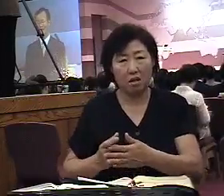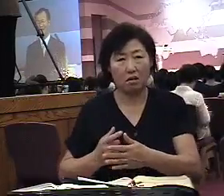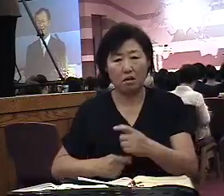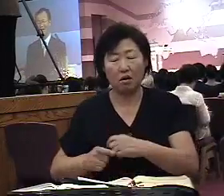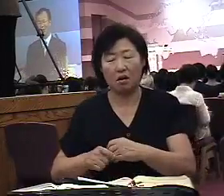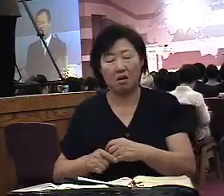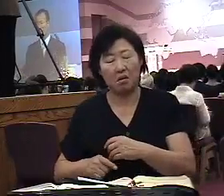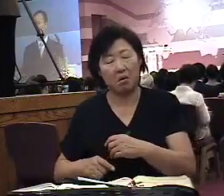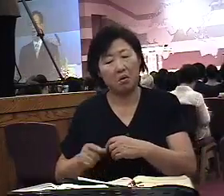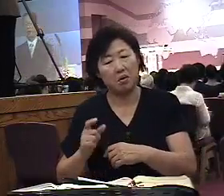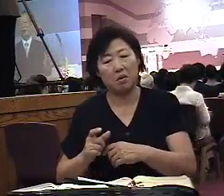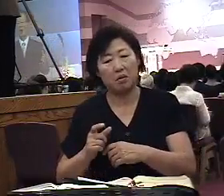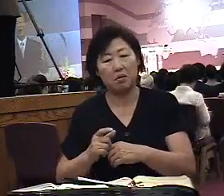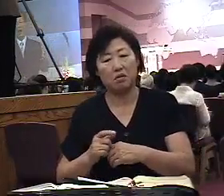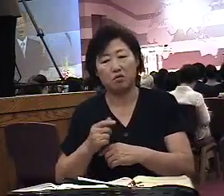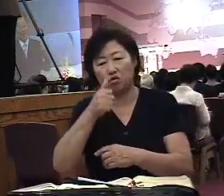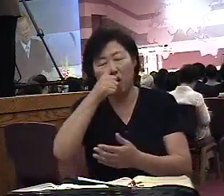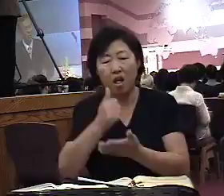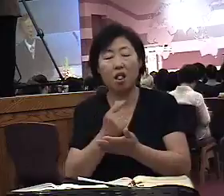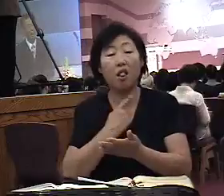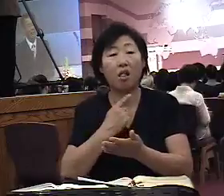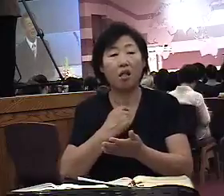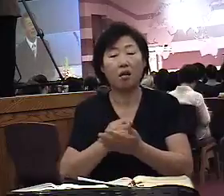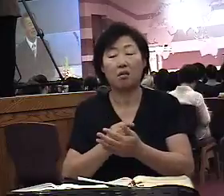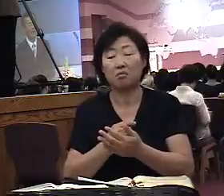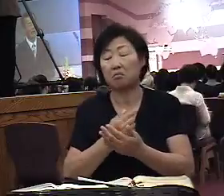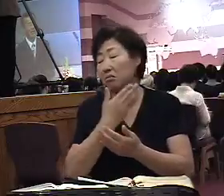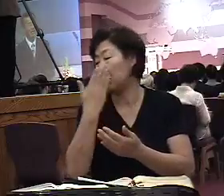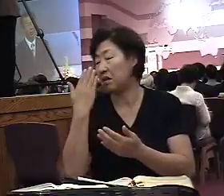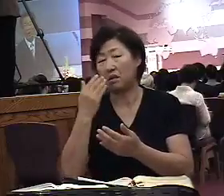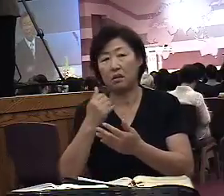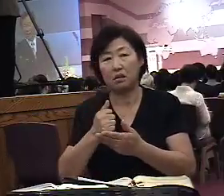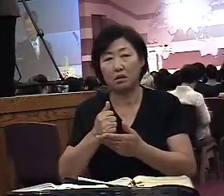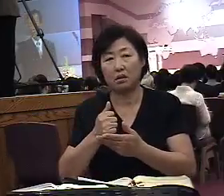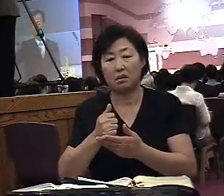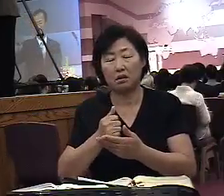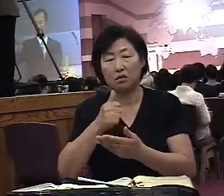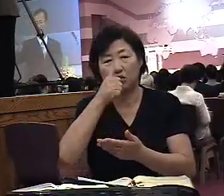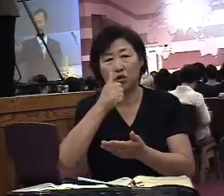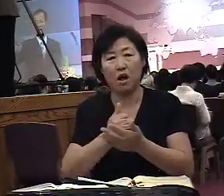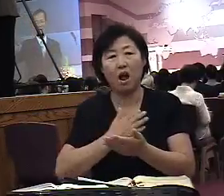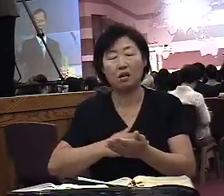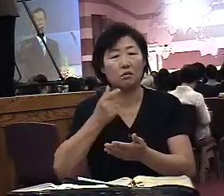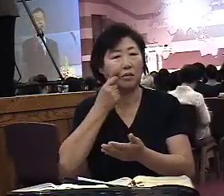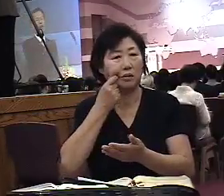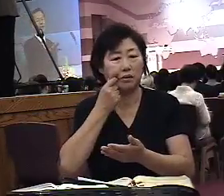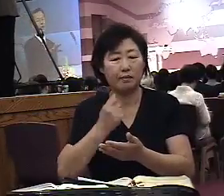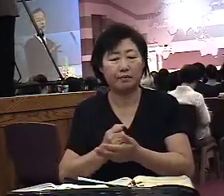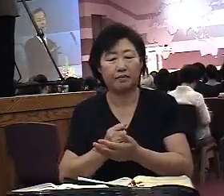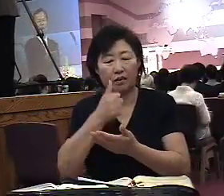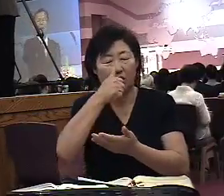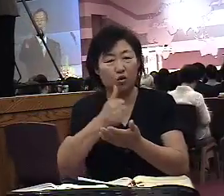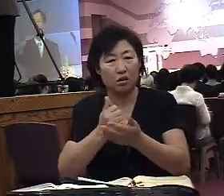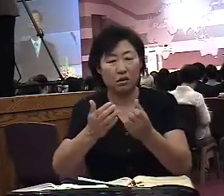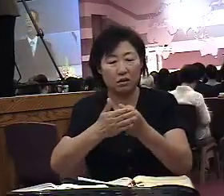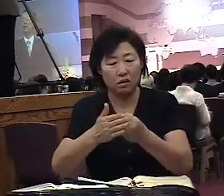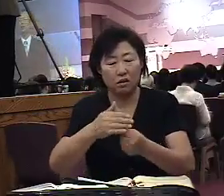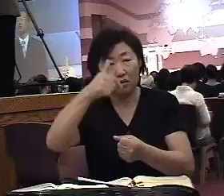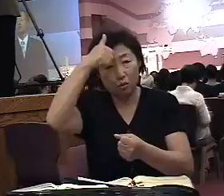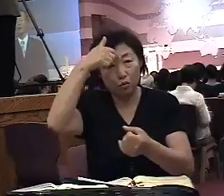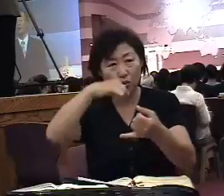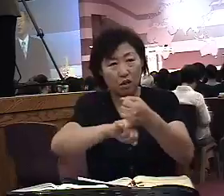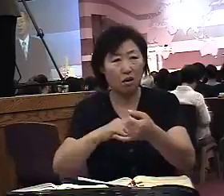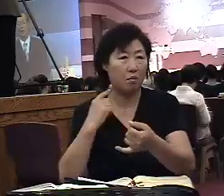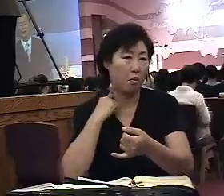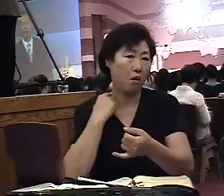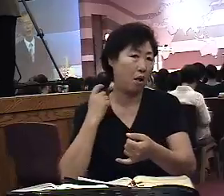무뎌집니다. 죄를 죄로 알지도 못합니다. 그러한 백성들이 됐습니다. 그래서 구약 성경을 보면 목이